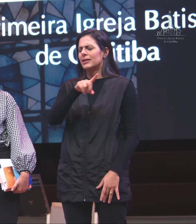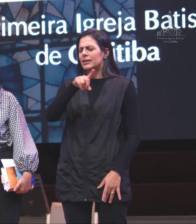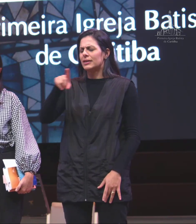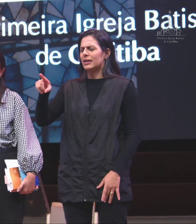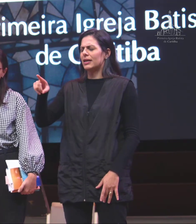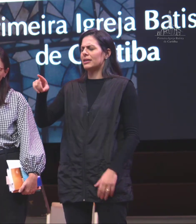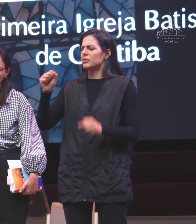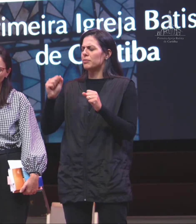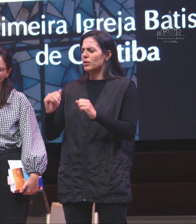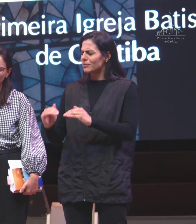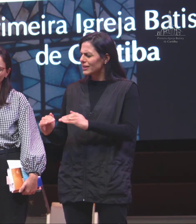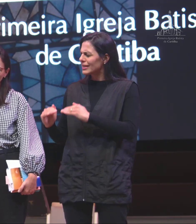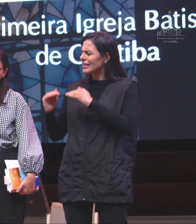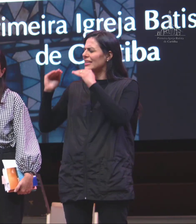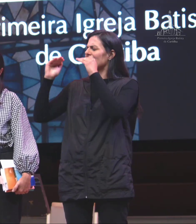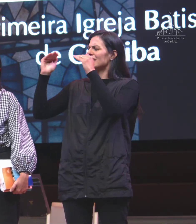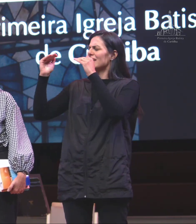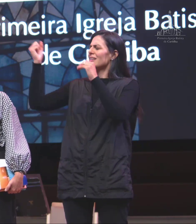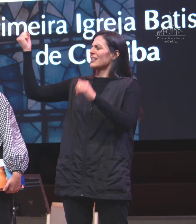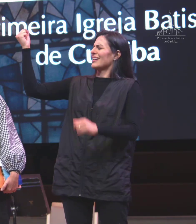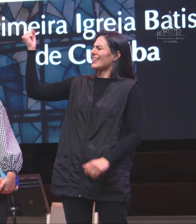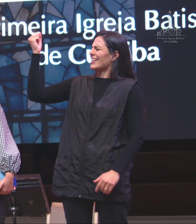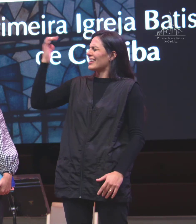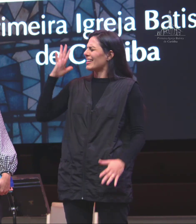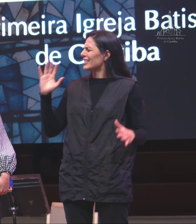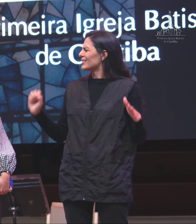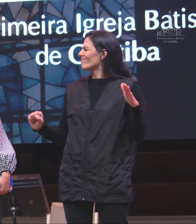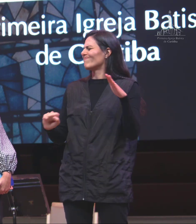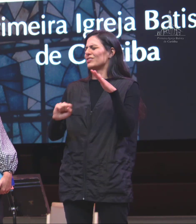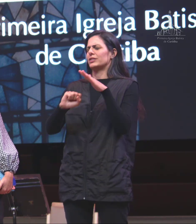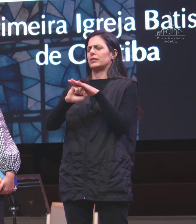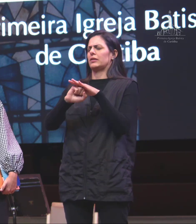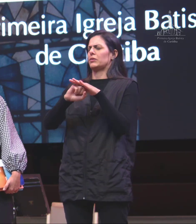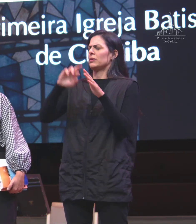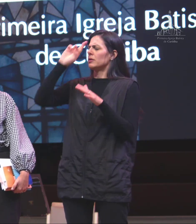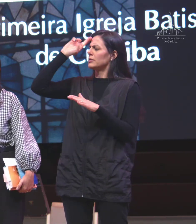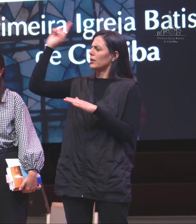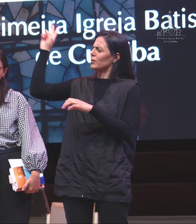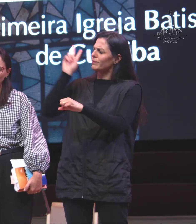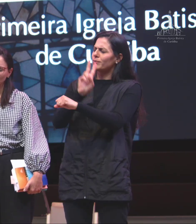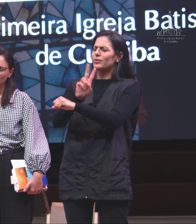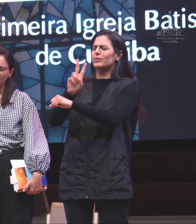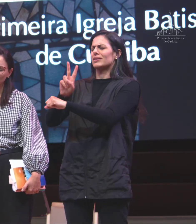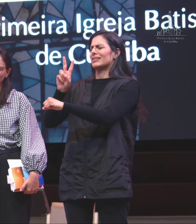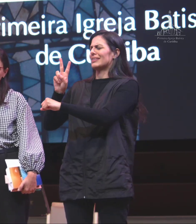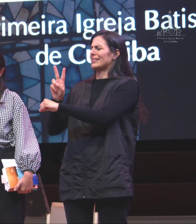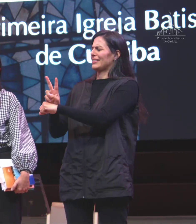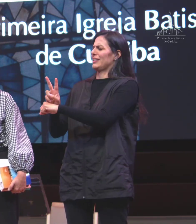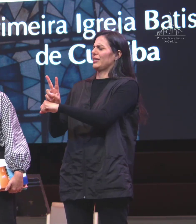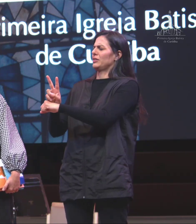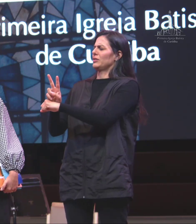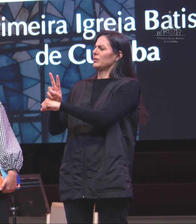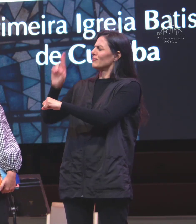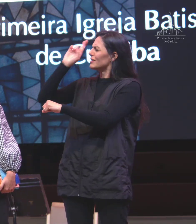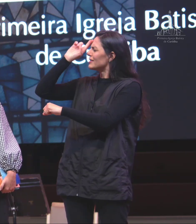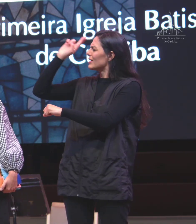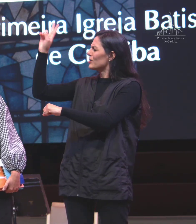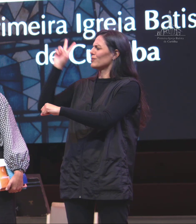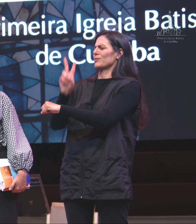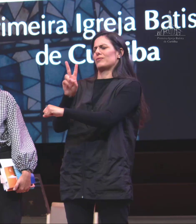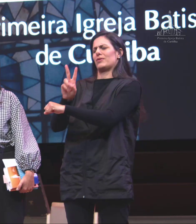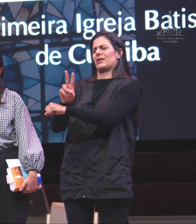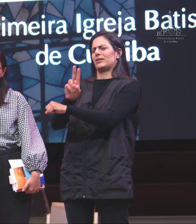estatura e em graça na Tua presença, que eles sejam protegidos pelo Senhor, cuidados e guardados por Ti, Pai. E